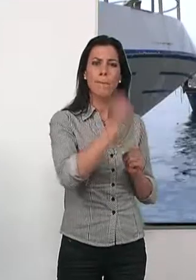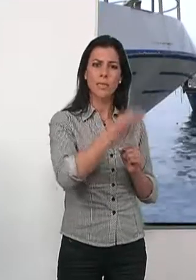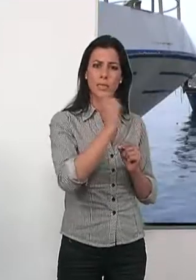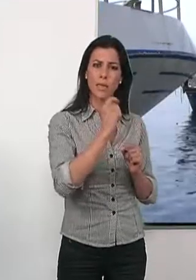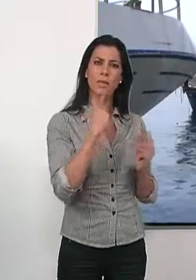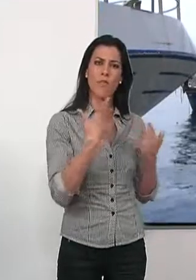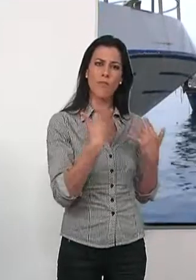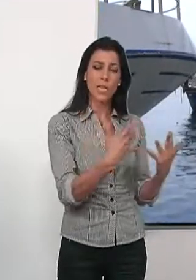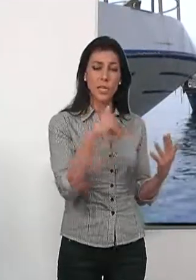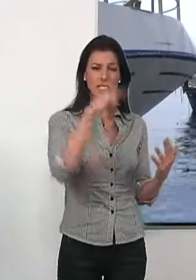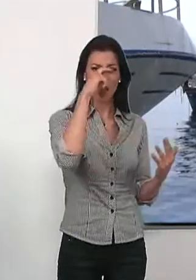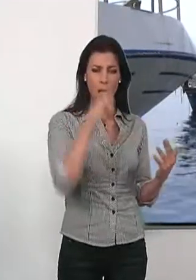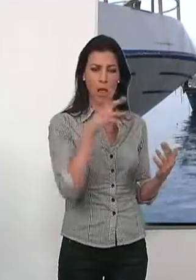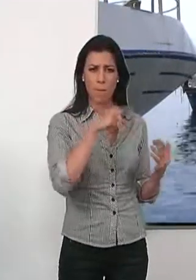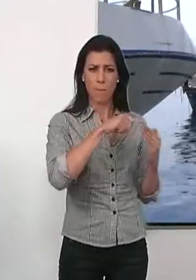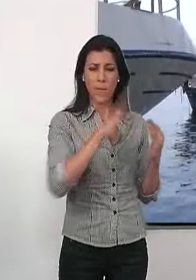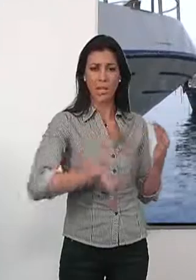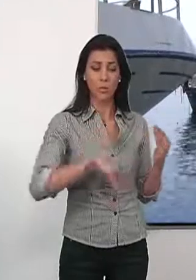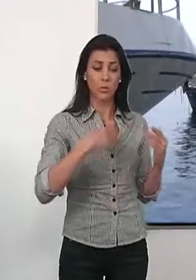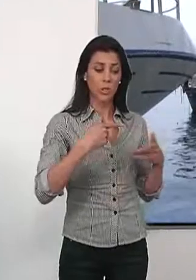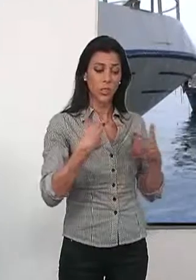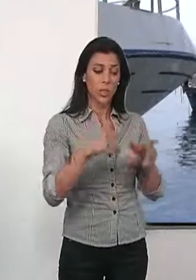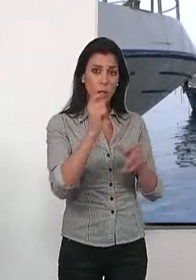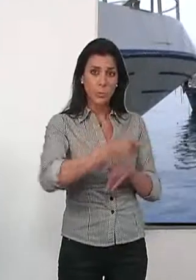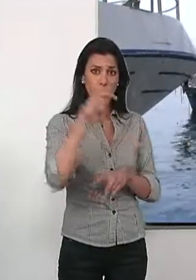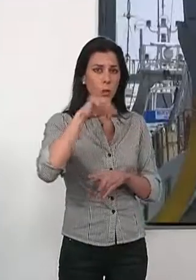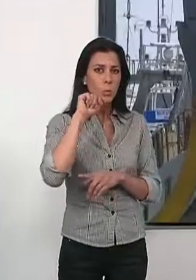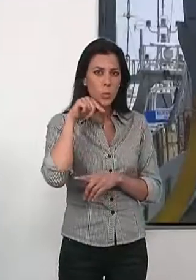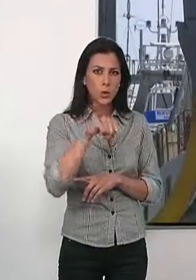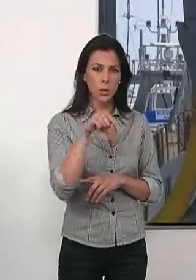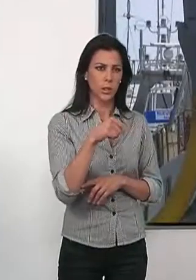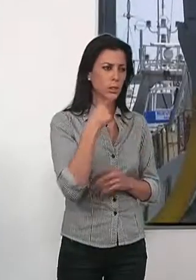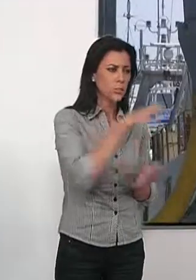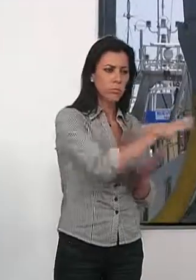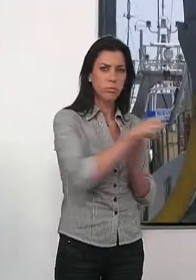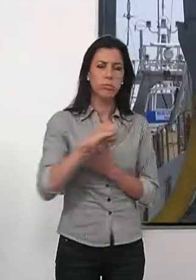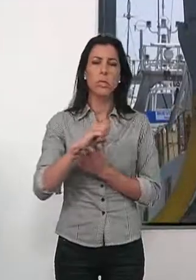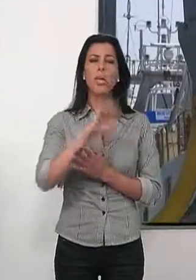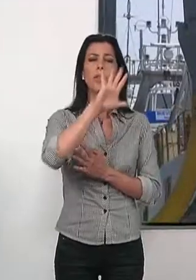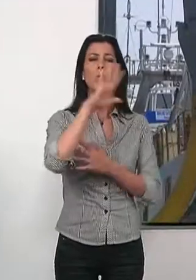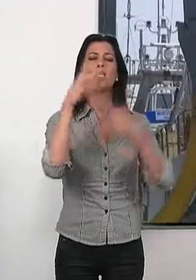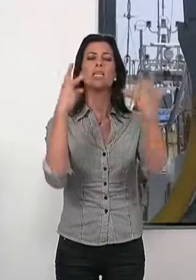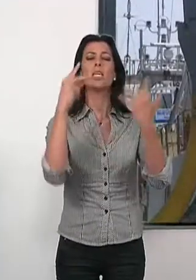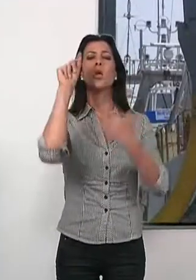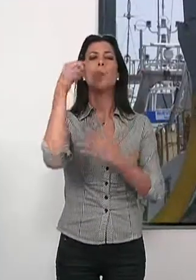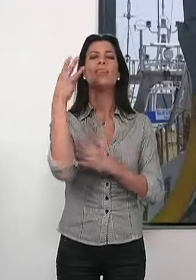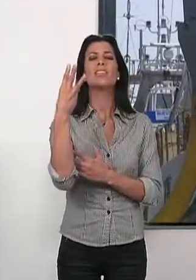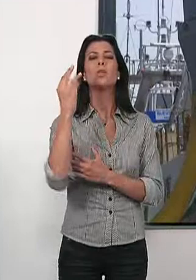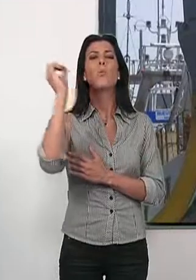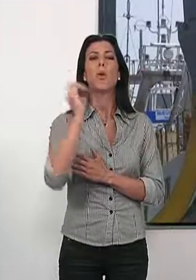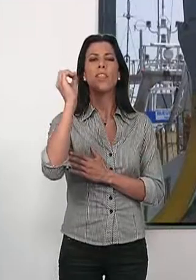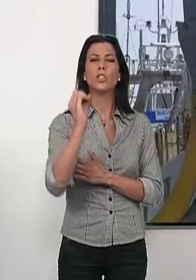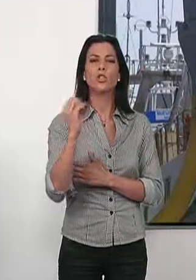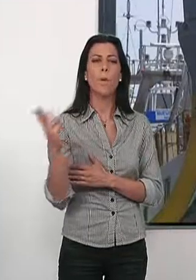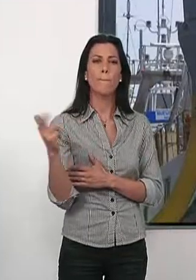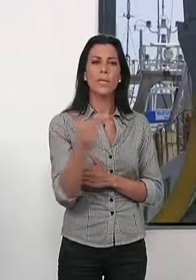capturas gran de pesca fresca en lo que va de año el sector pesquero motrileño ha extraído del mar un 57,3